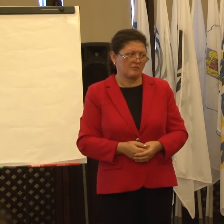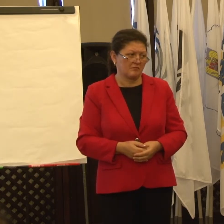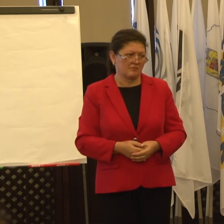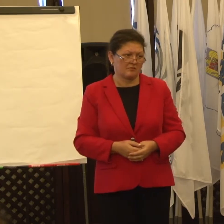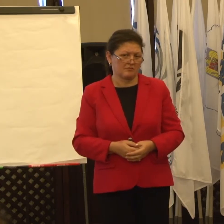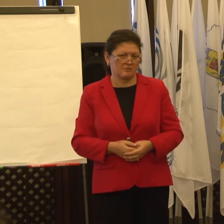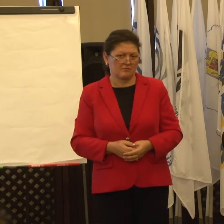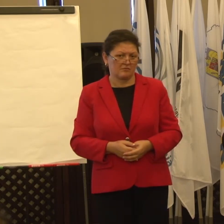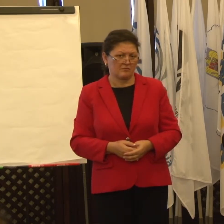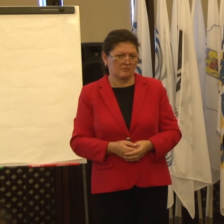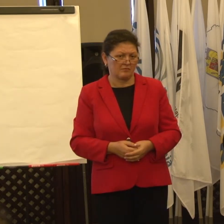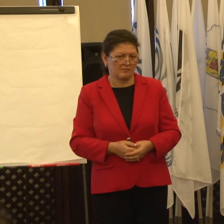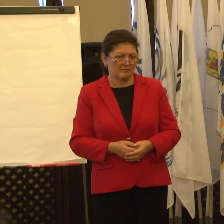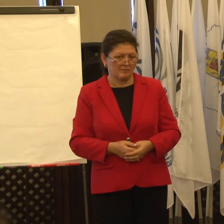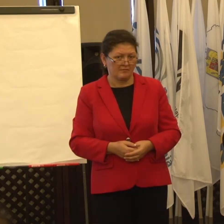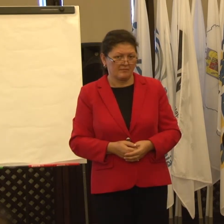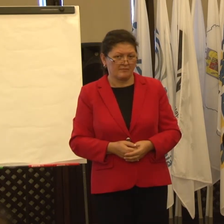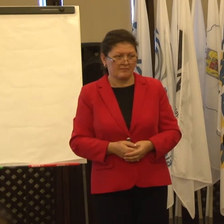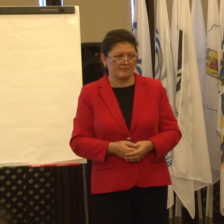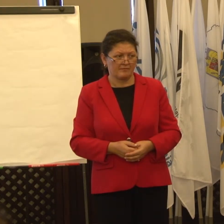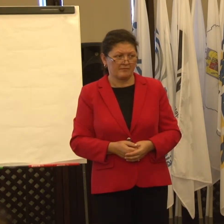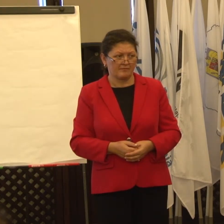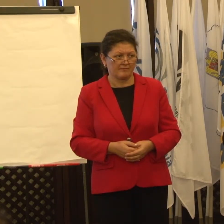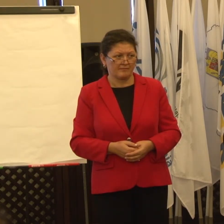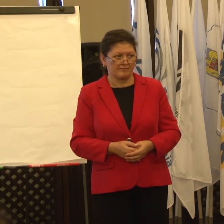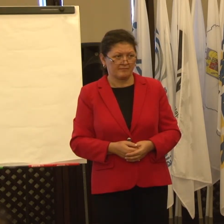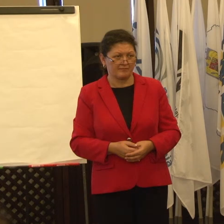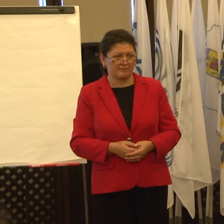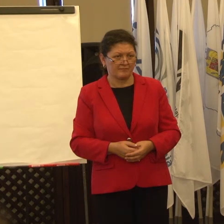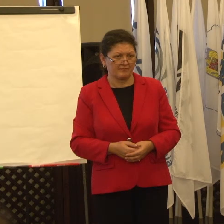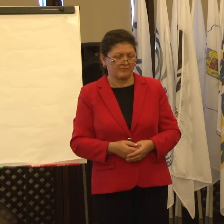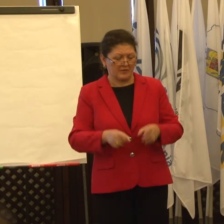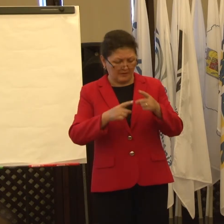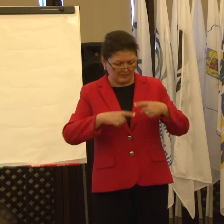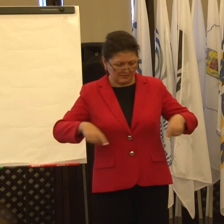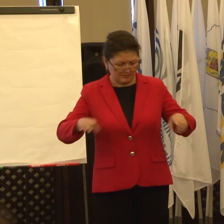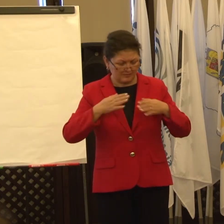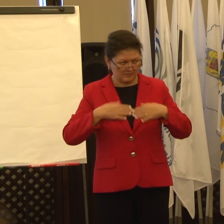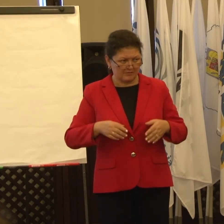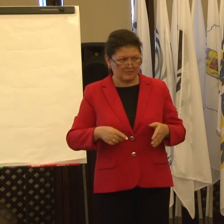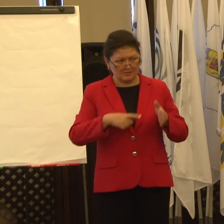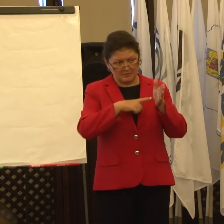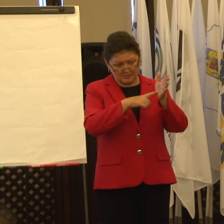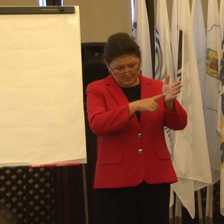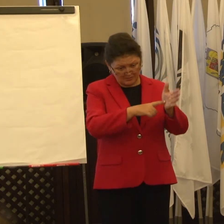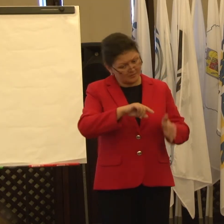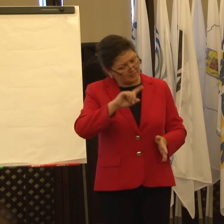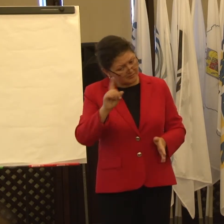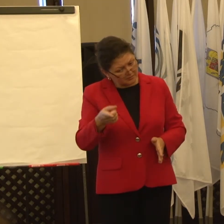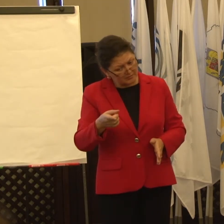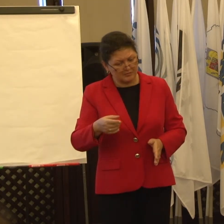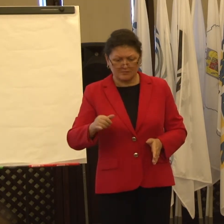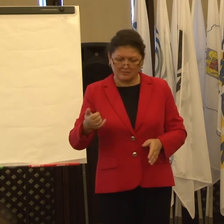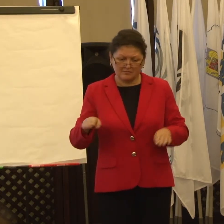pentru categoria tinerilor și adulților. Ceea ce noi vrem să facem cu adevărat este să arătăm că se poate și să